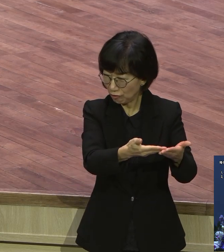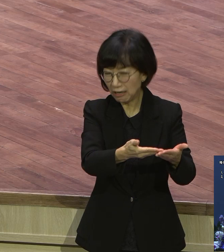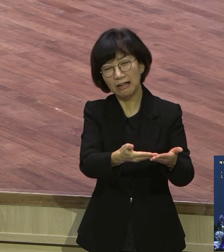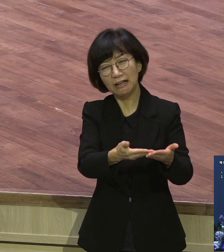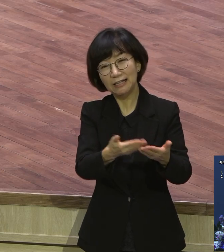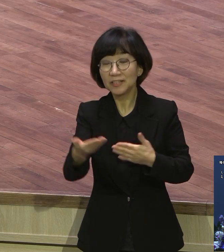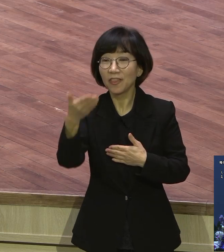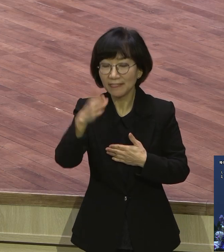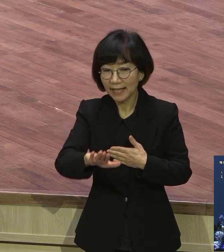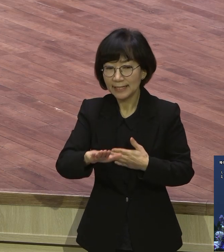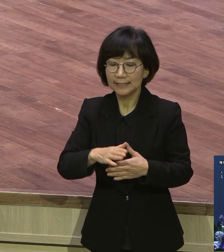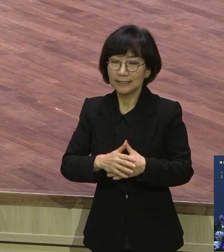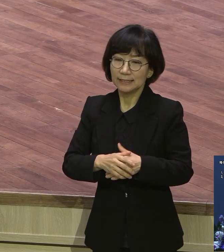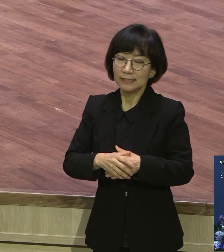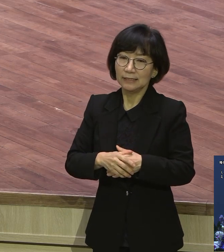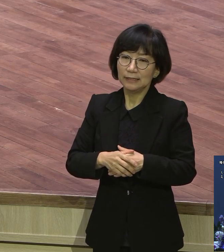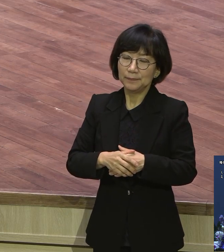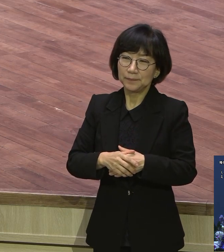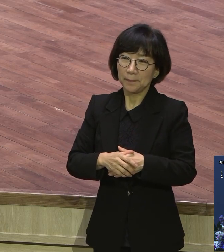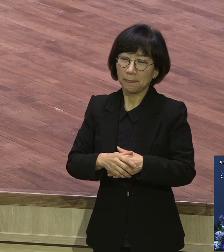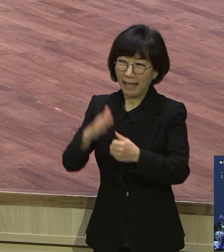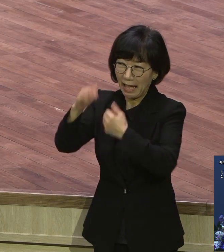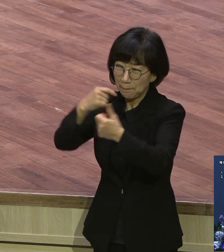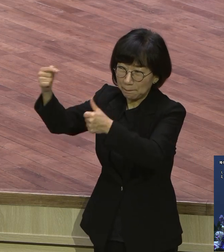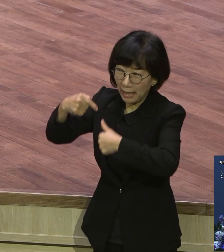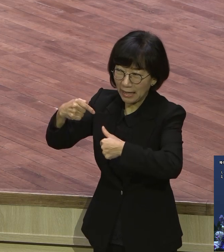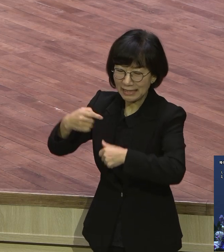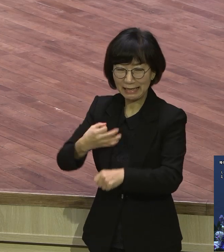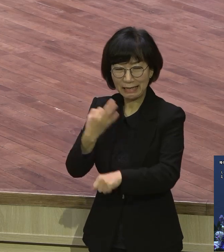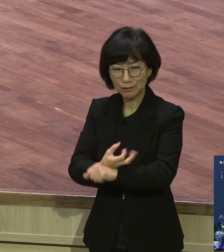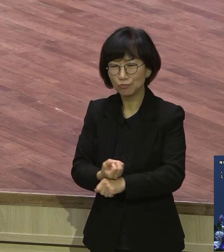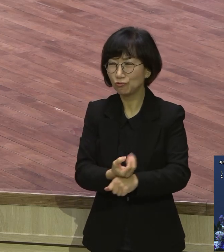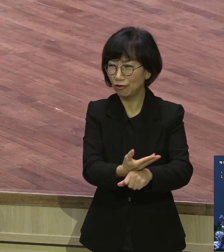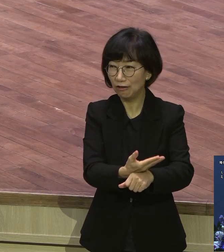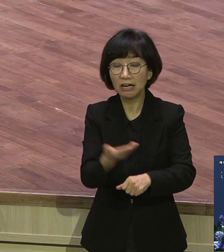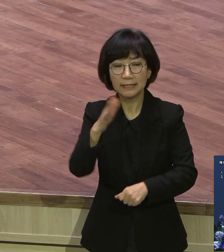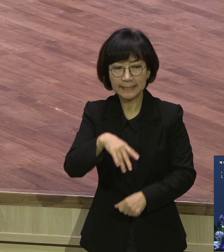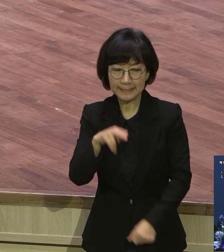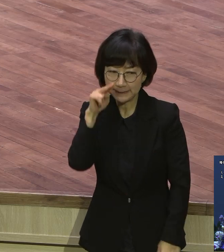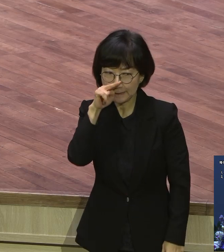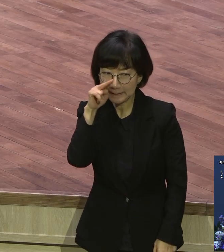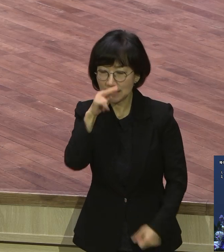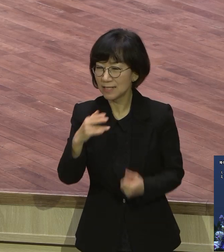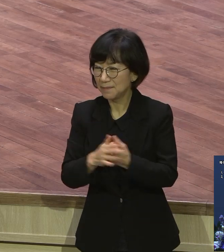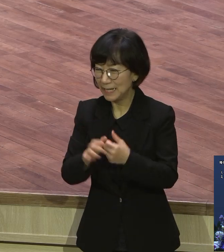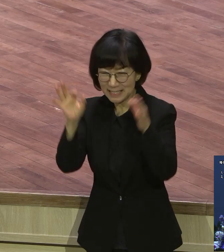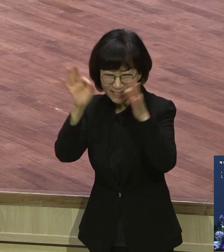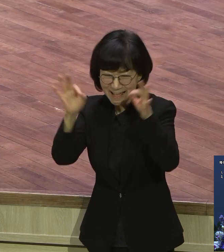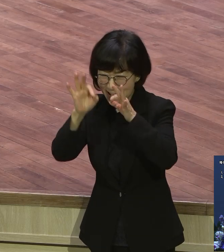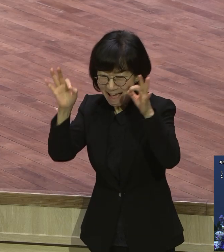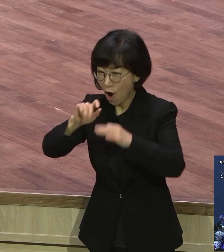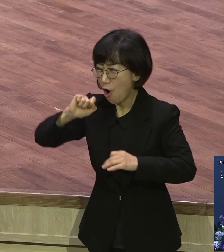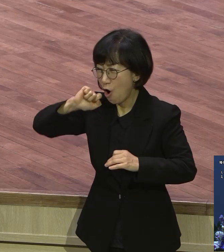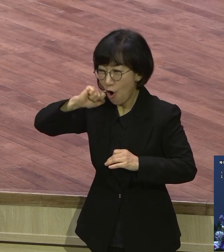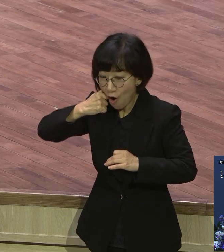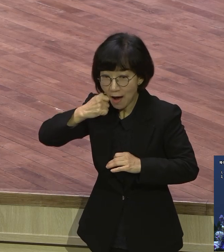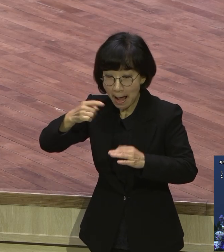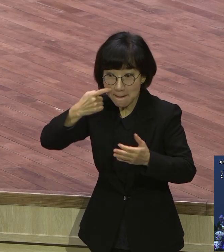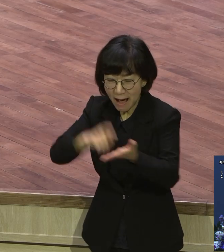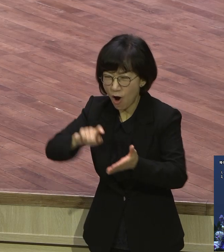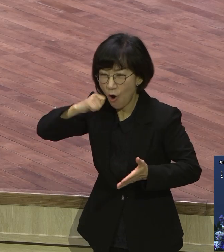죽이는 주어야 되겠는데 하나님 명령을 주어야 되겠는데 질투가 나서 좀 찾기 힘든 곳에